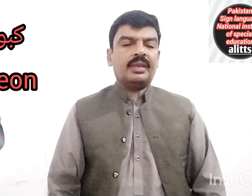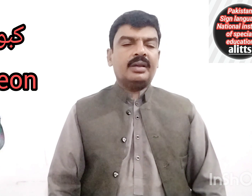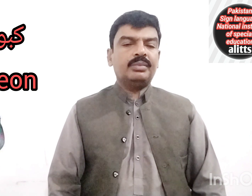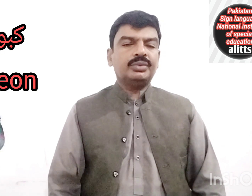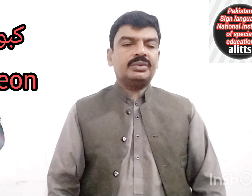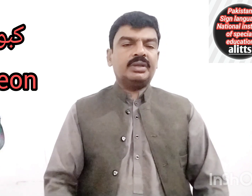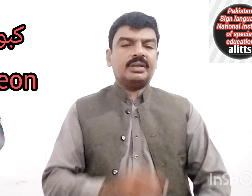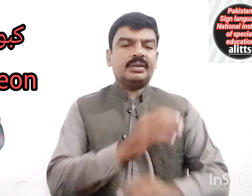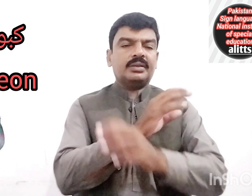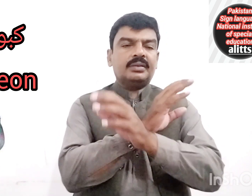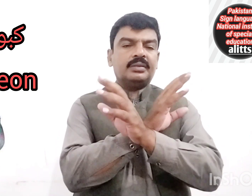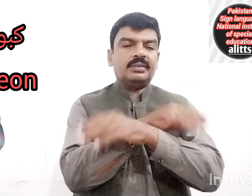कबूतर।